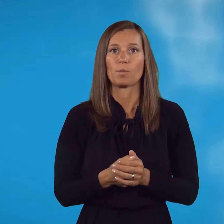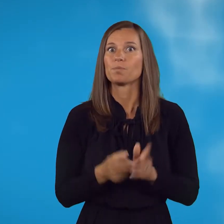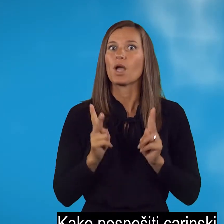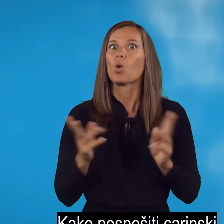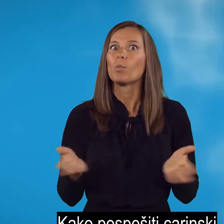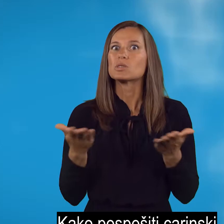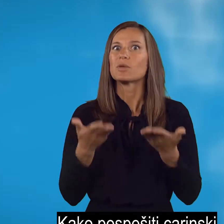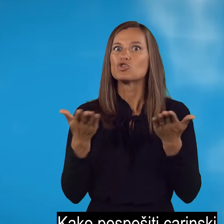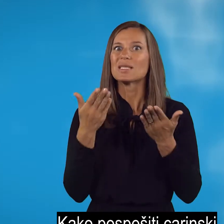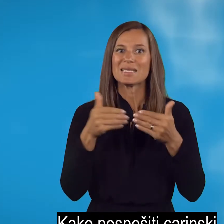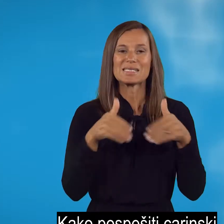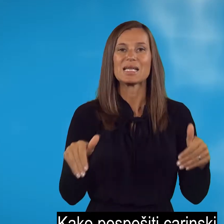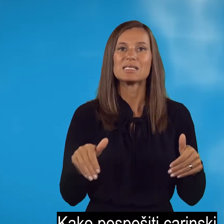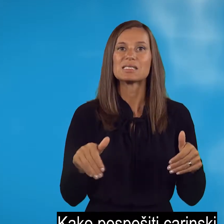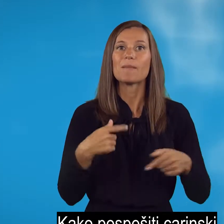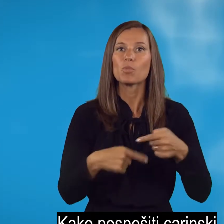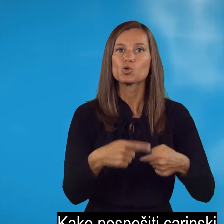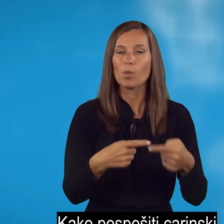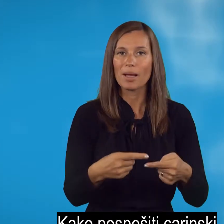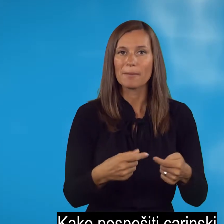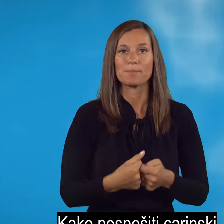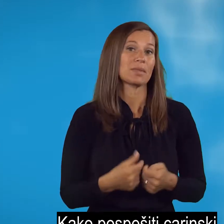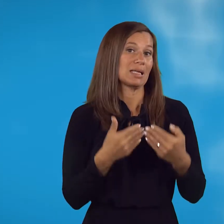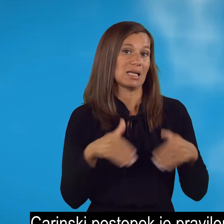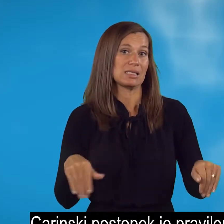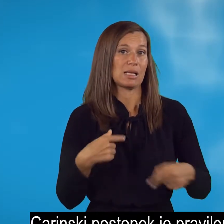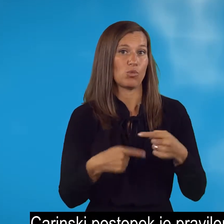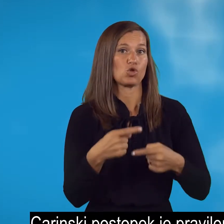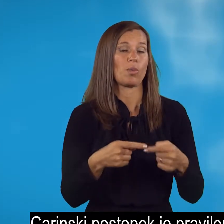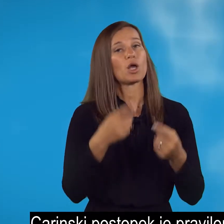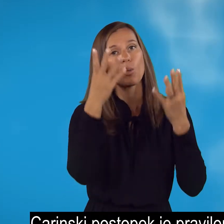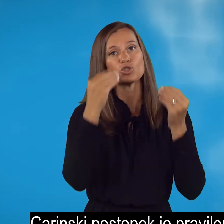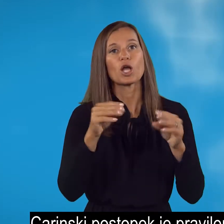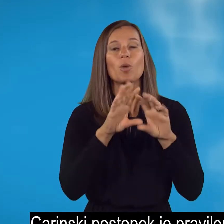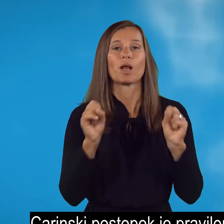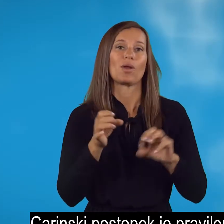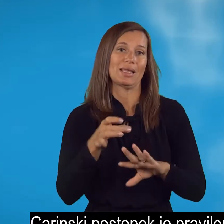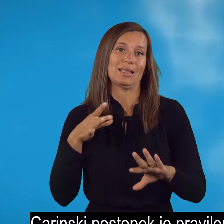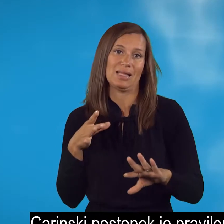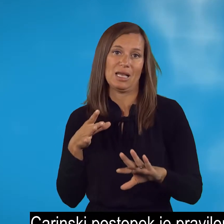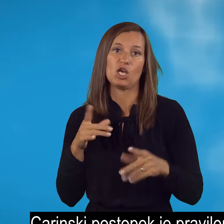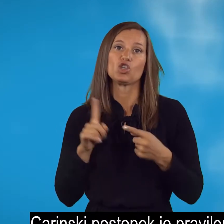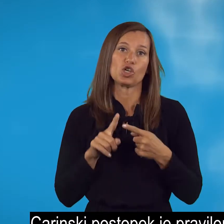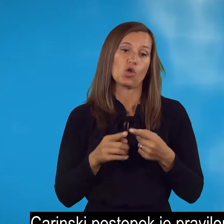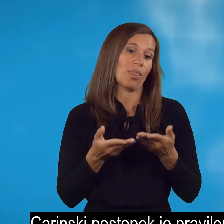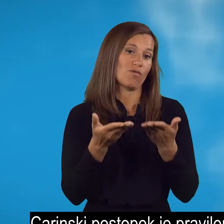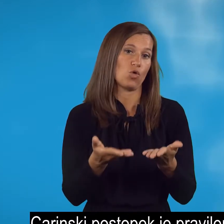Kako pospešiti carinski postopek? Carinski postopek je praviloma opravljen hitreje, če so na voljo